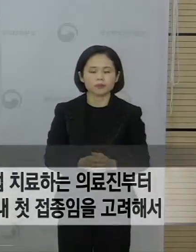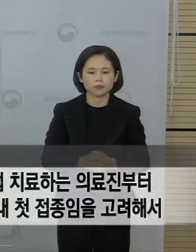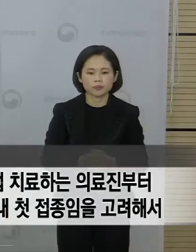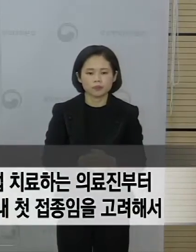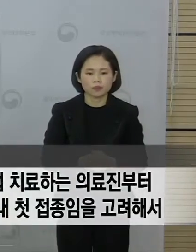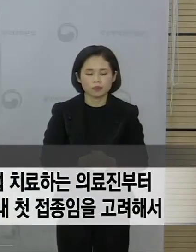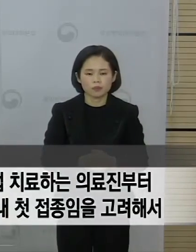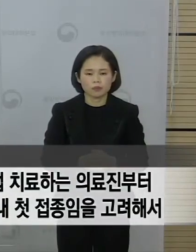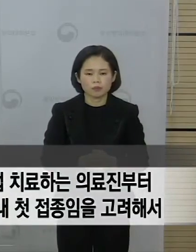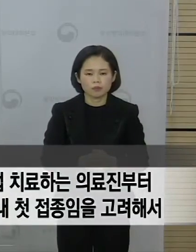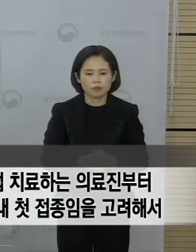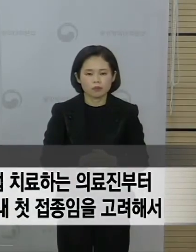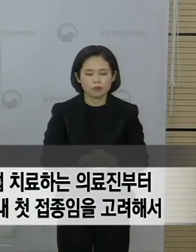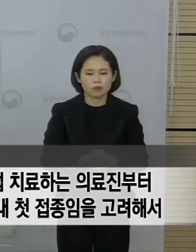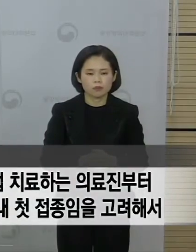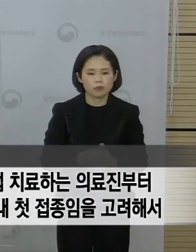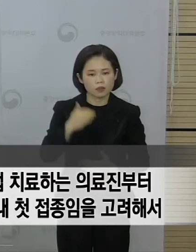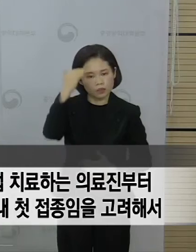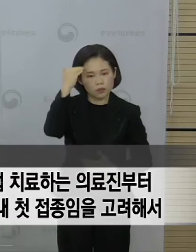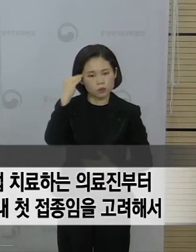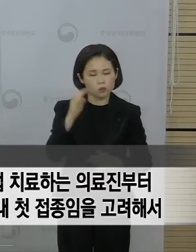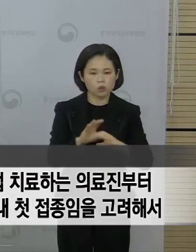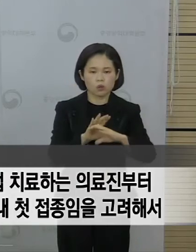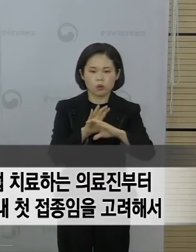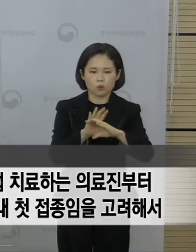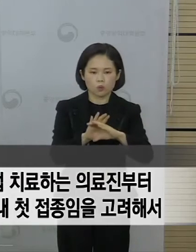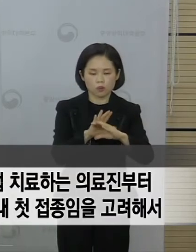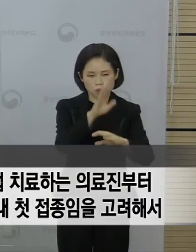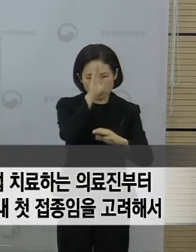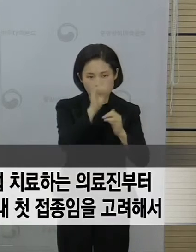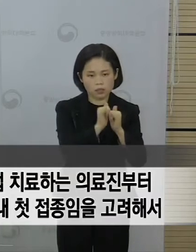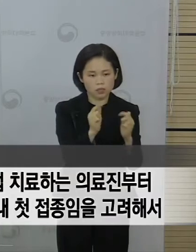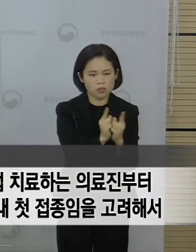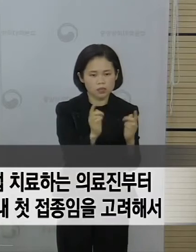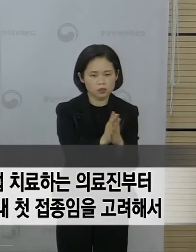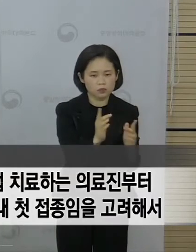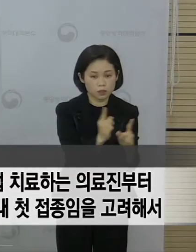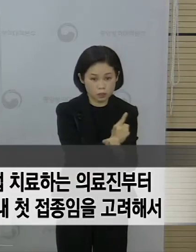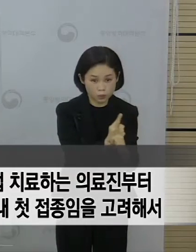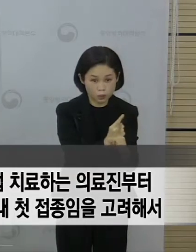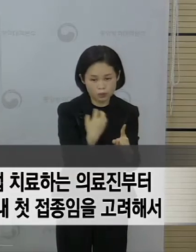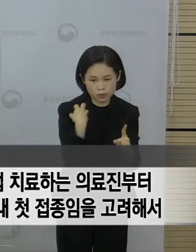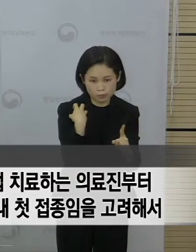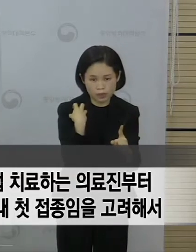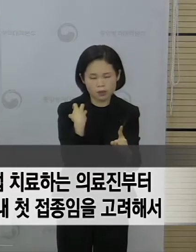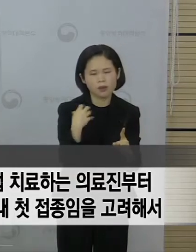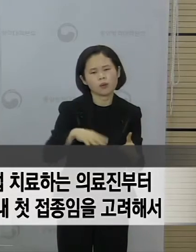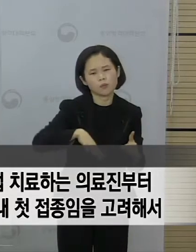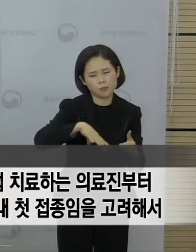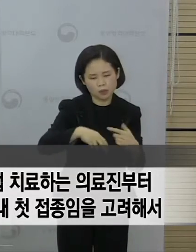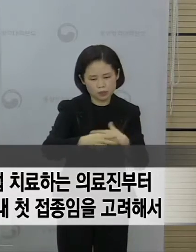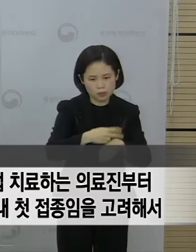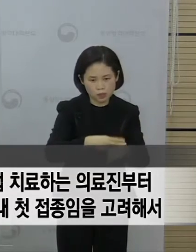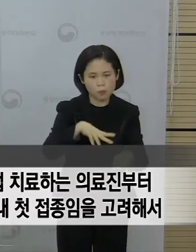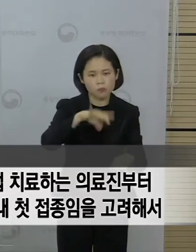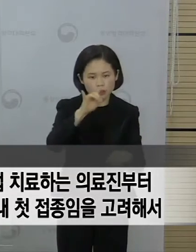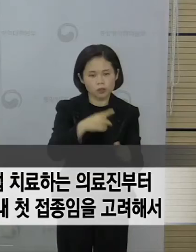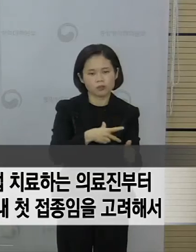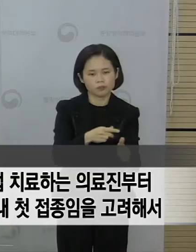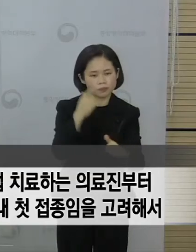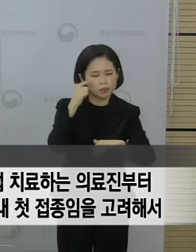우리나라에서는 어 코로나 1구 한자를 직접 치료하는 의류 짐부터 예방 접종을 시작할